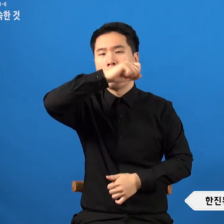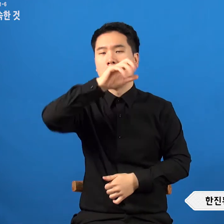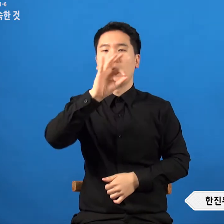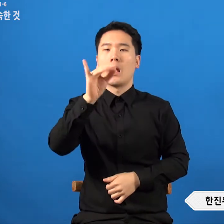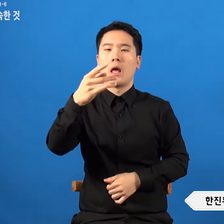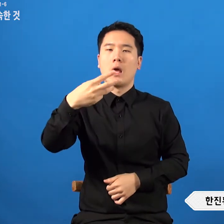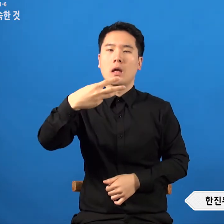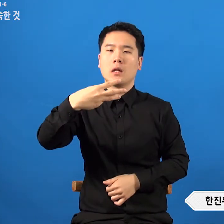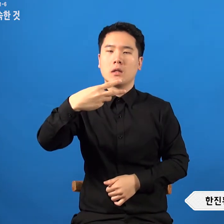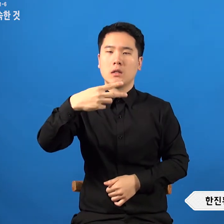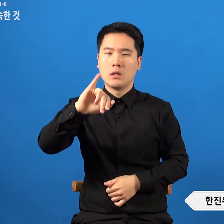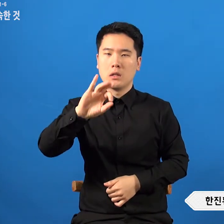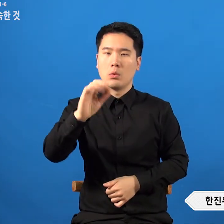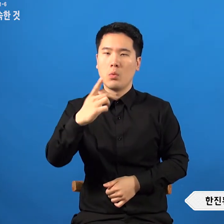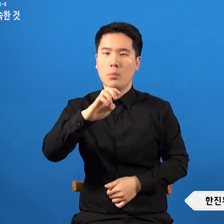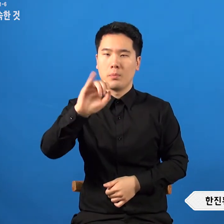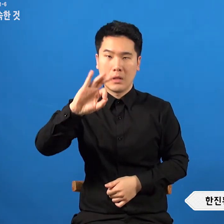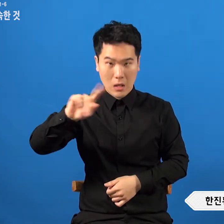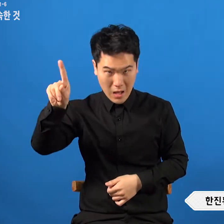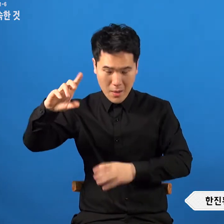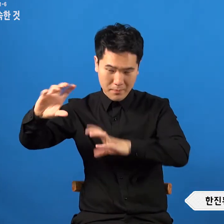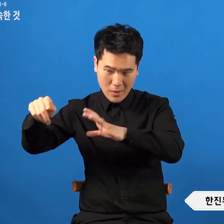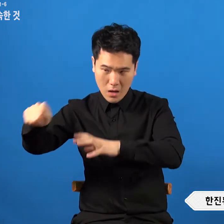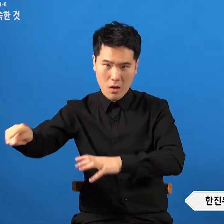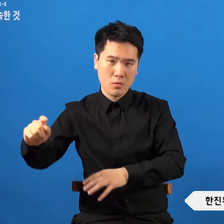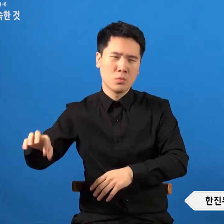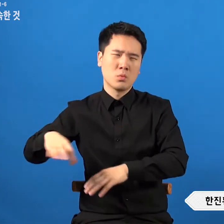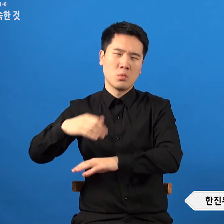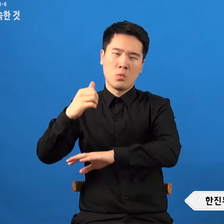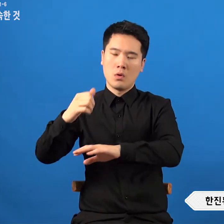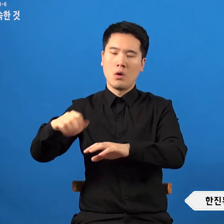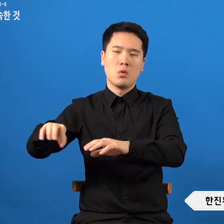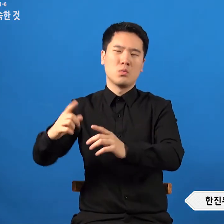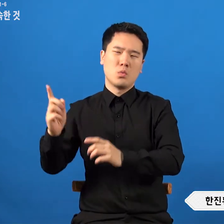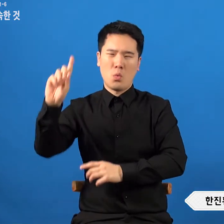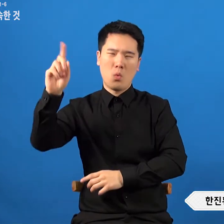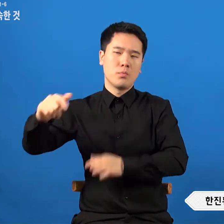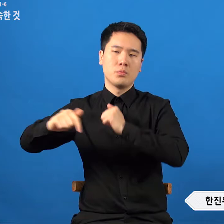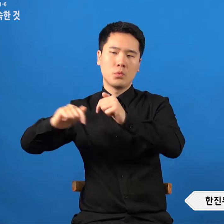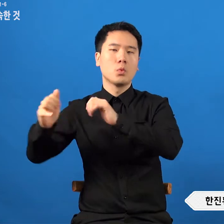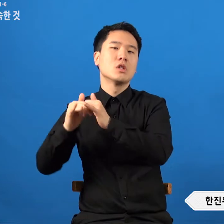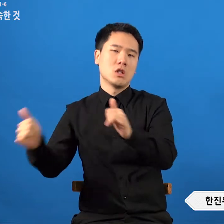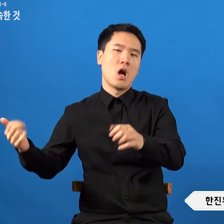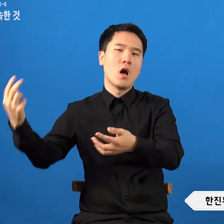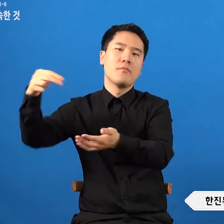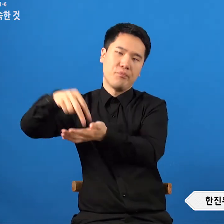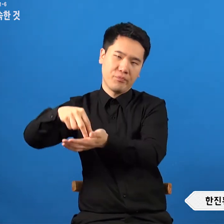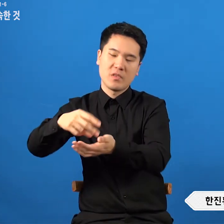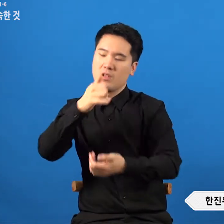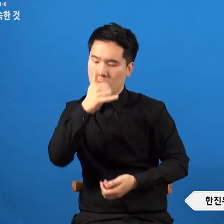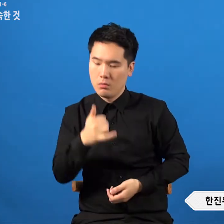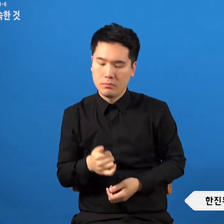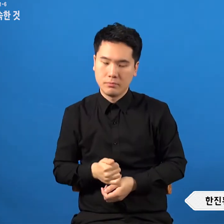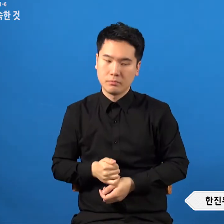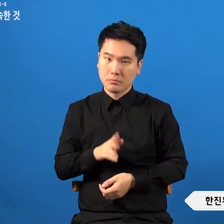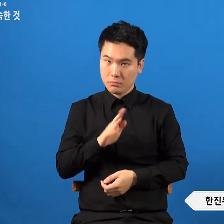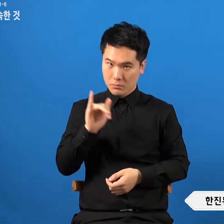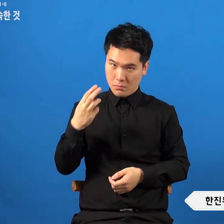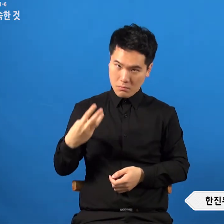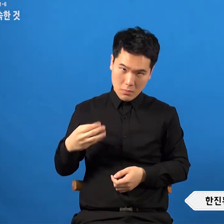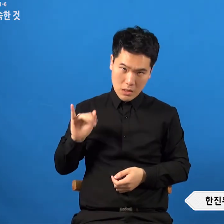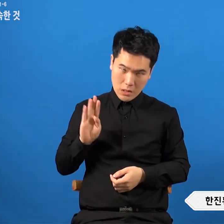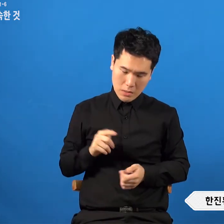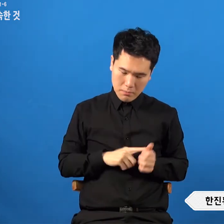고위 관리가 타고 있습니다. 빌립이 그 마차로 다가가서 그 고위